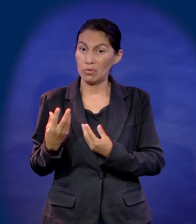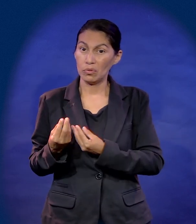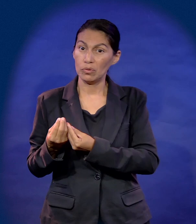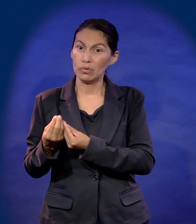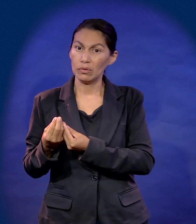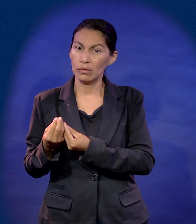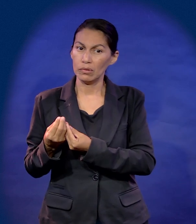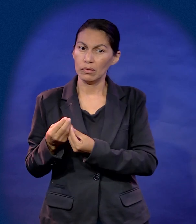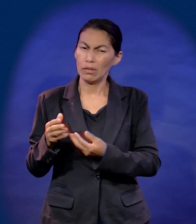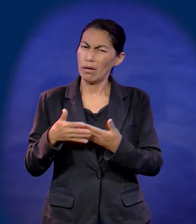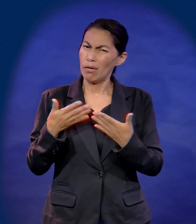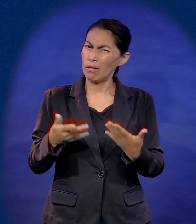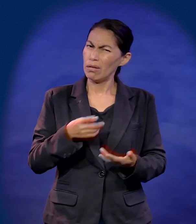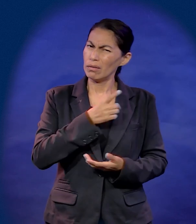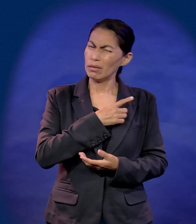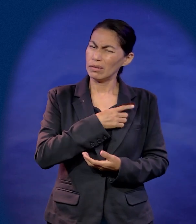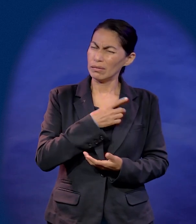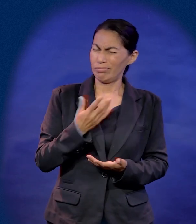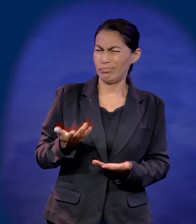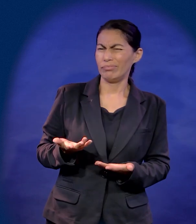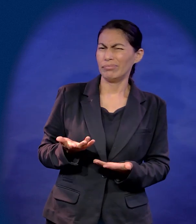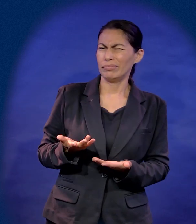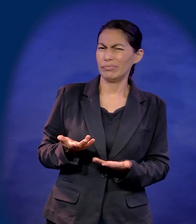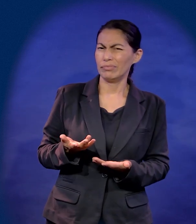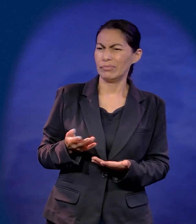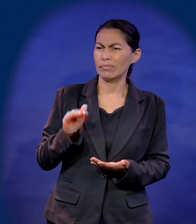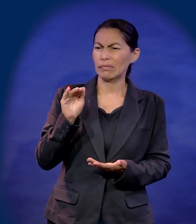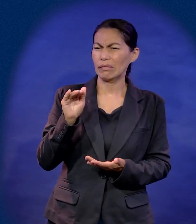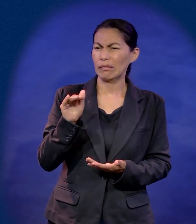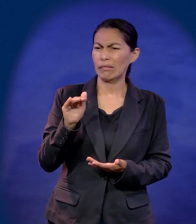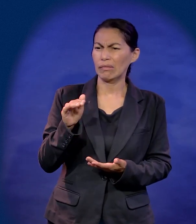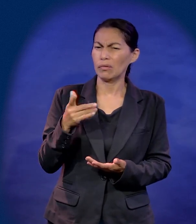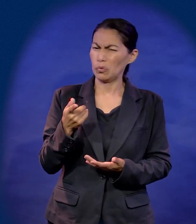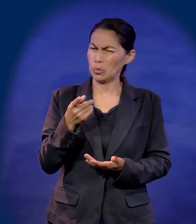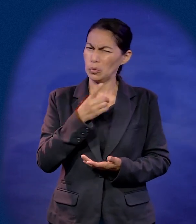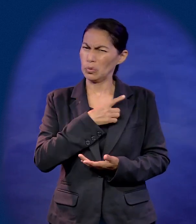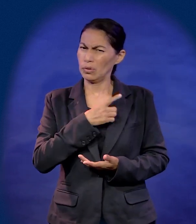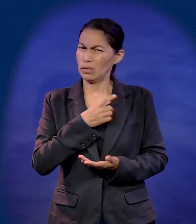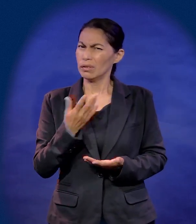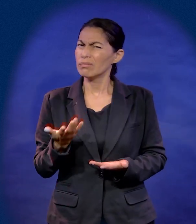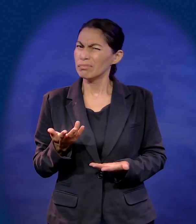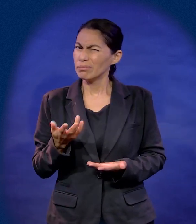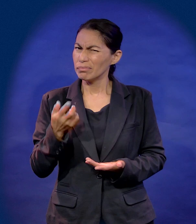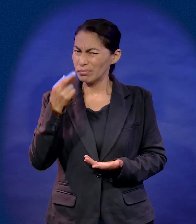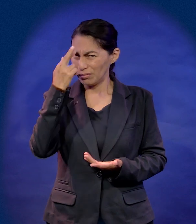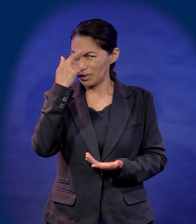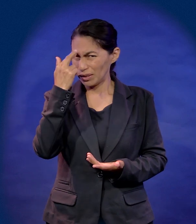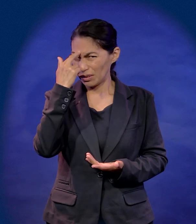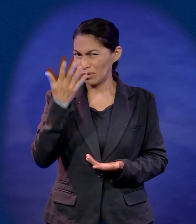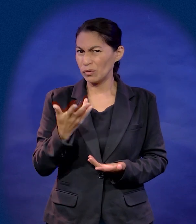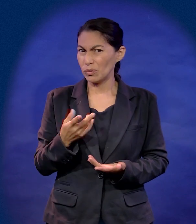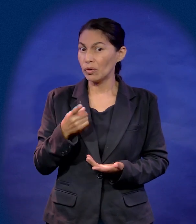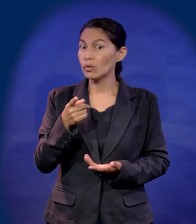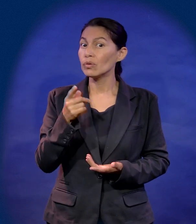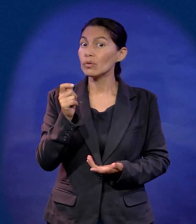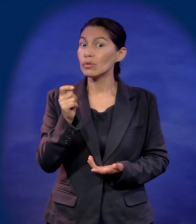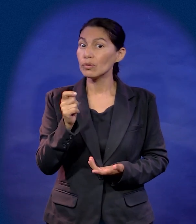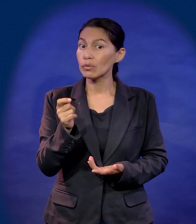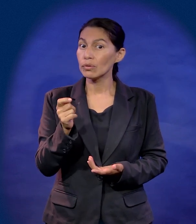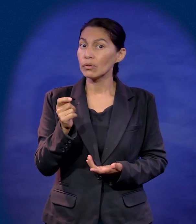muchacho, siempre. Pero ahora estaba sola. Entonces llamó mi atención, me le acerco y le digo, oye hija, qué raro verte